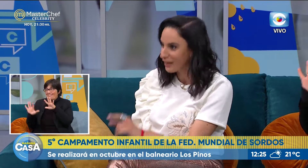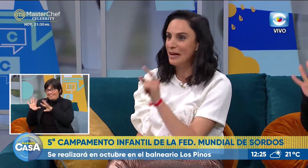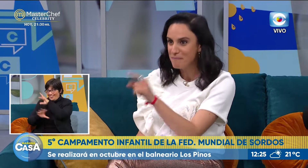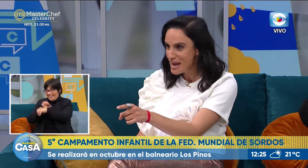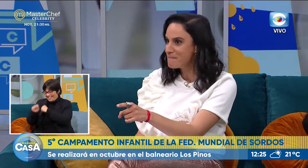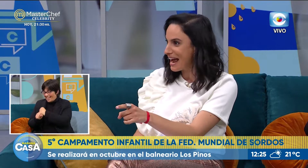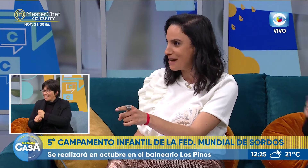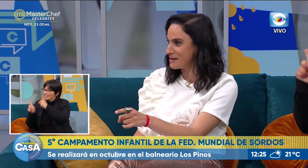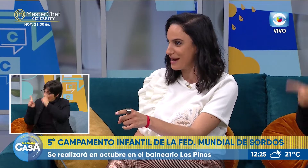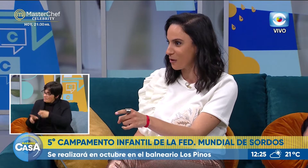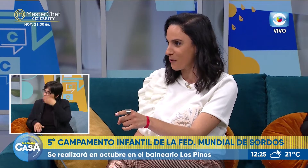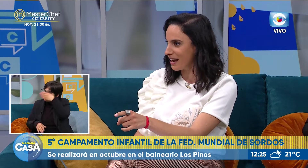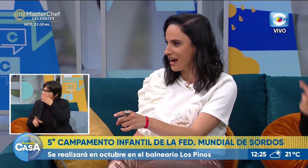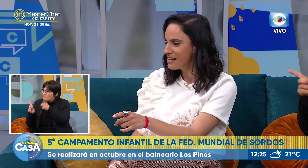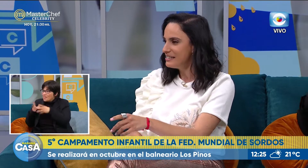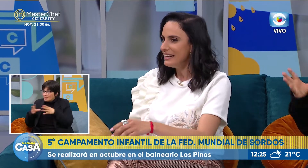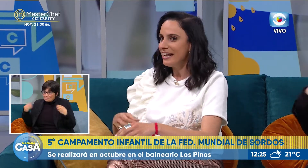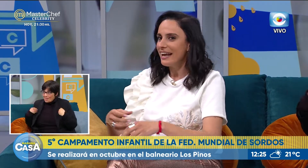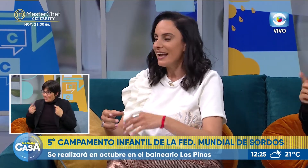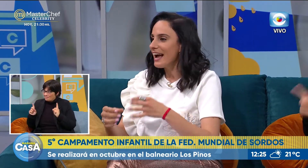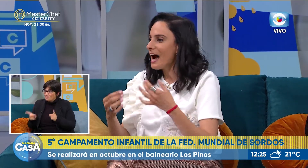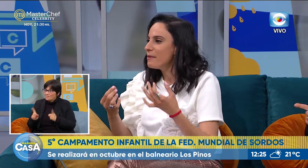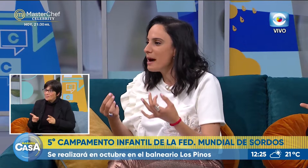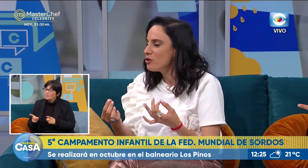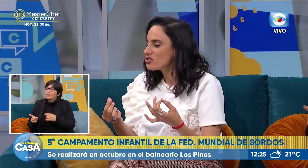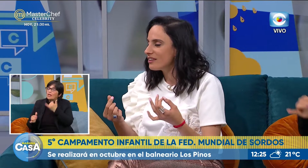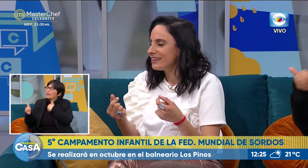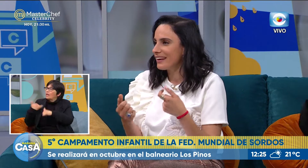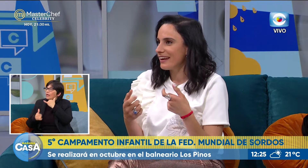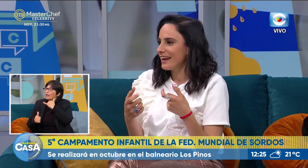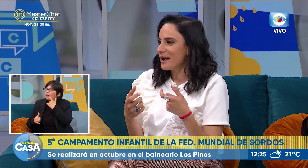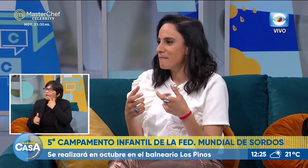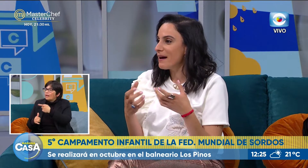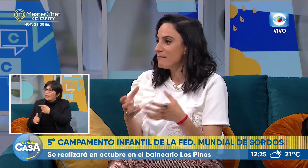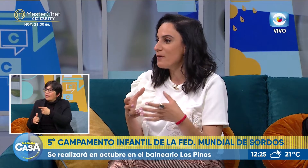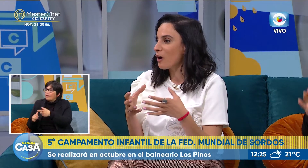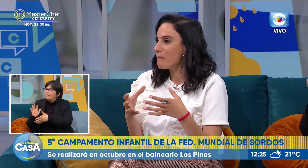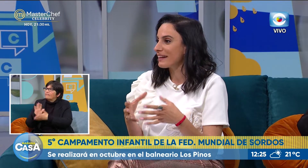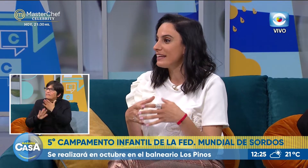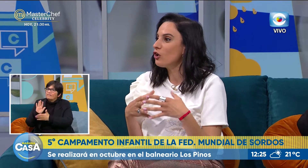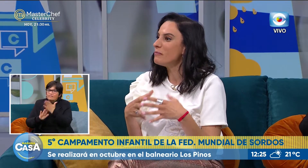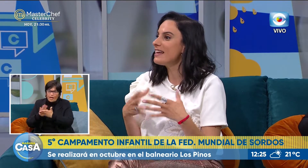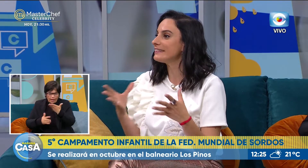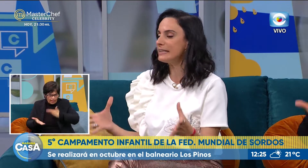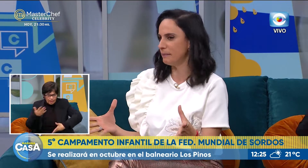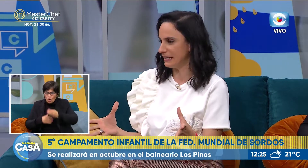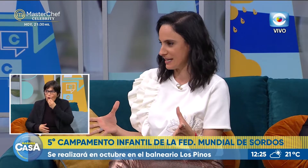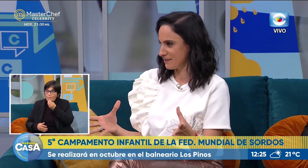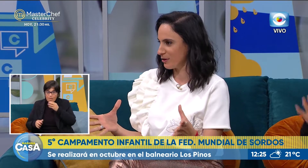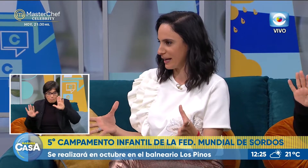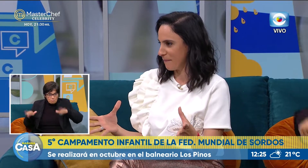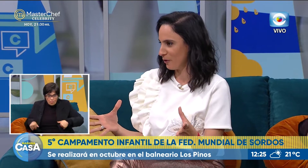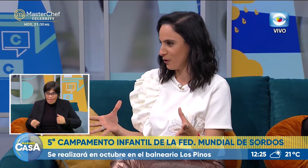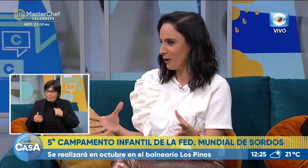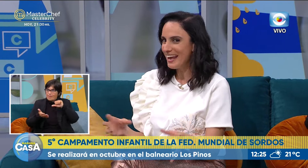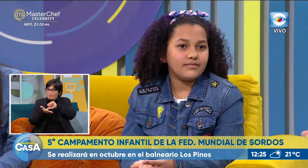años, que también va a la misma escuela. Ahora, hablamos de que van a compartir comidas típicas,